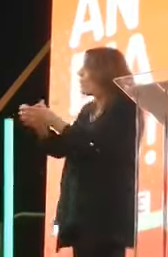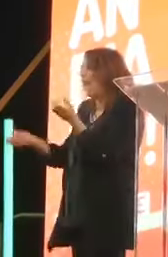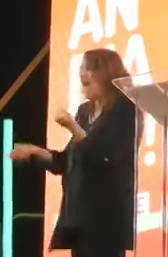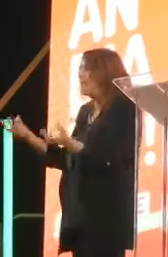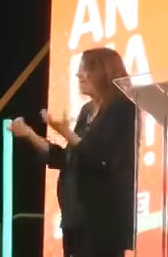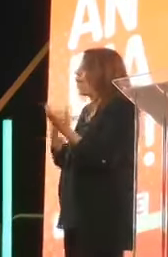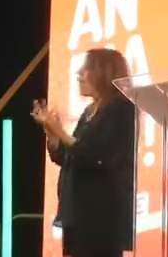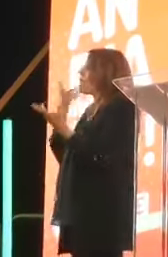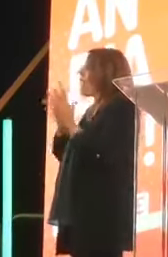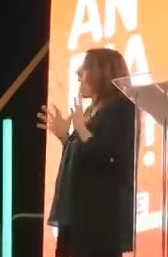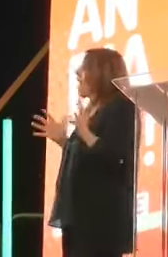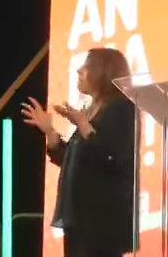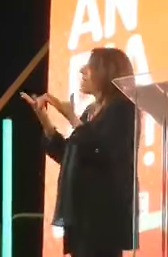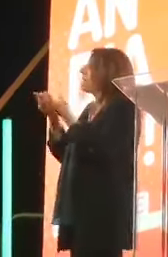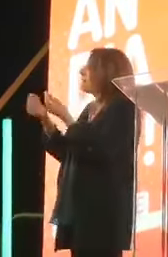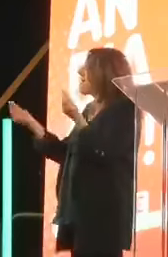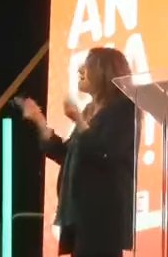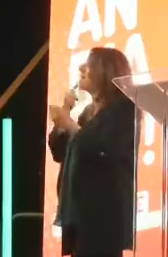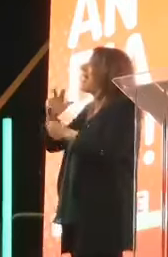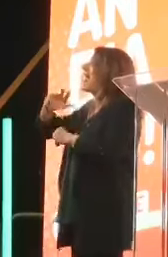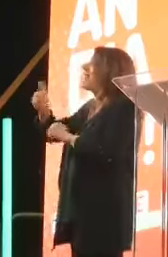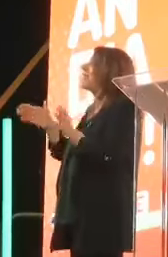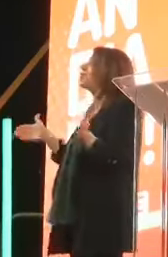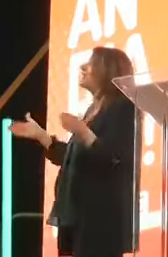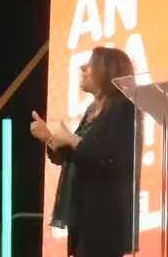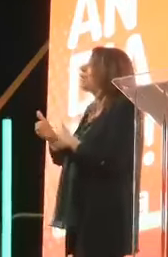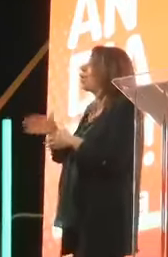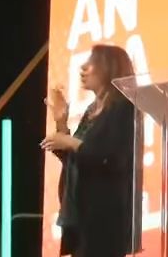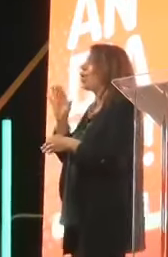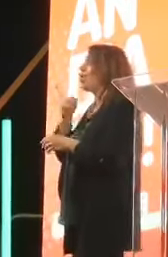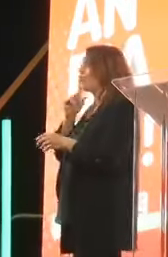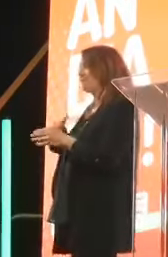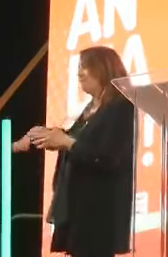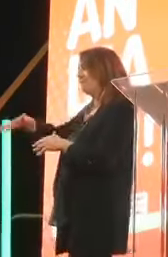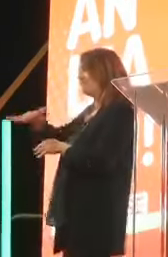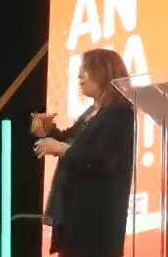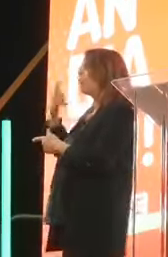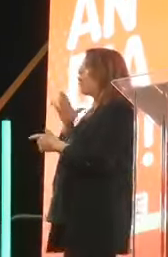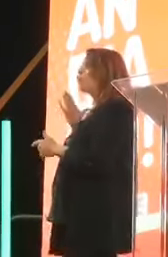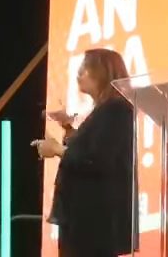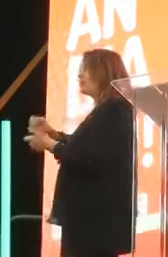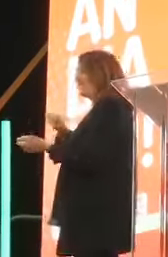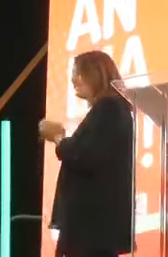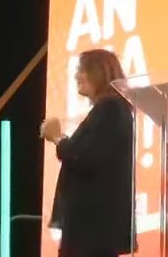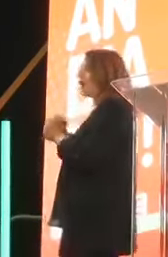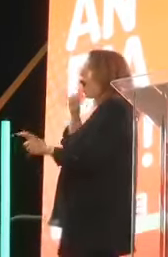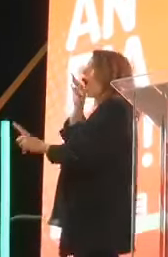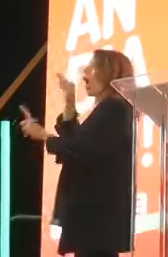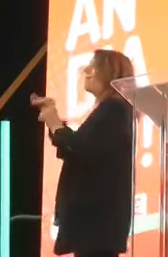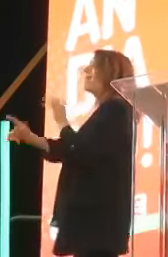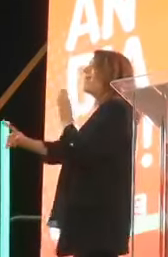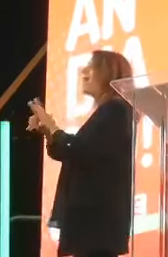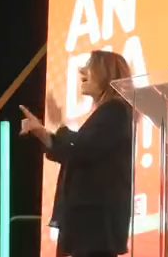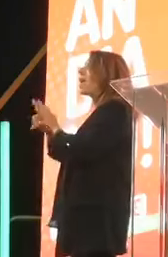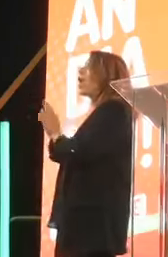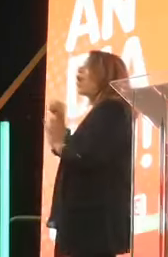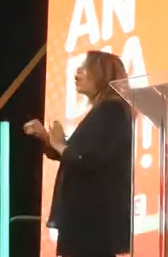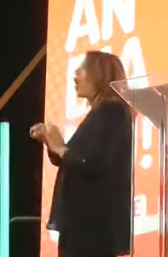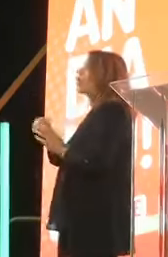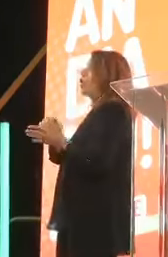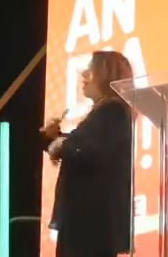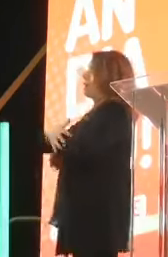un applauso alle tante realtà del terzo settore che ogni giorno si battono con coraggio per la legalità e contro la